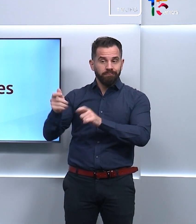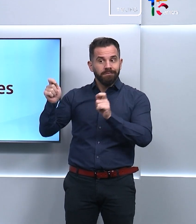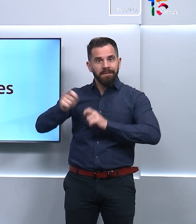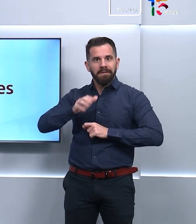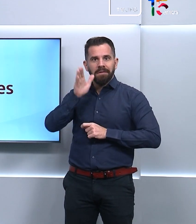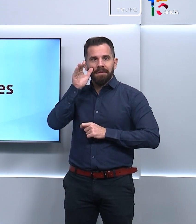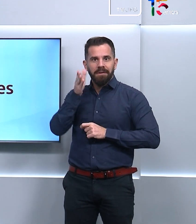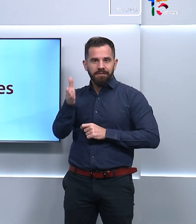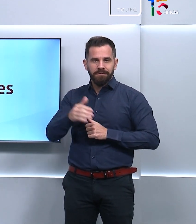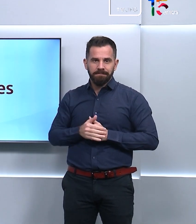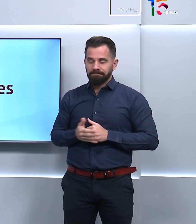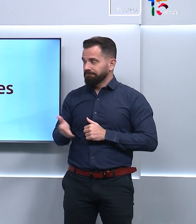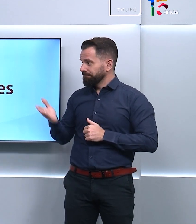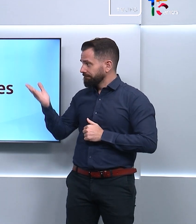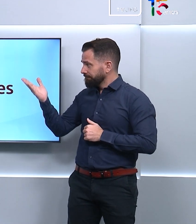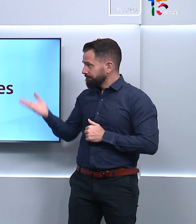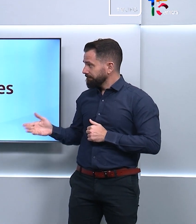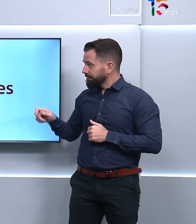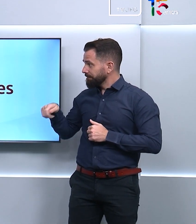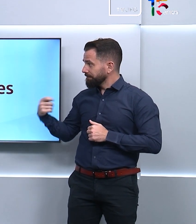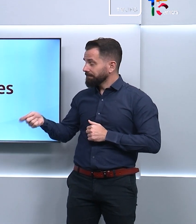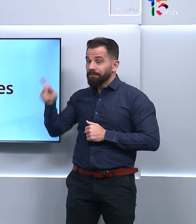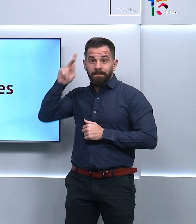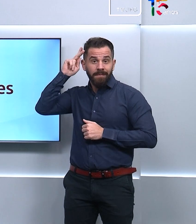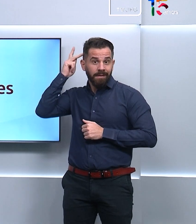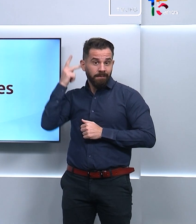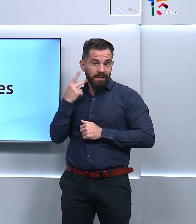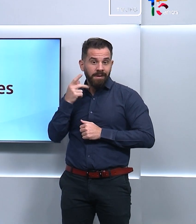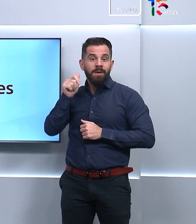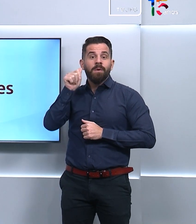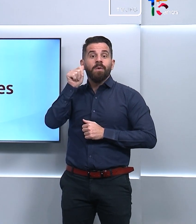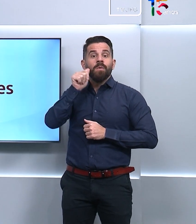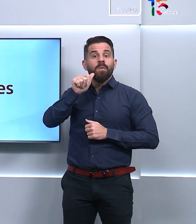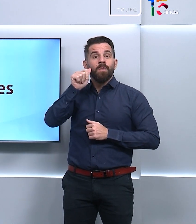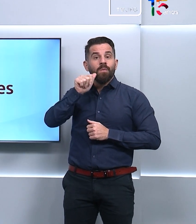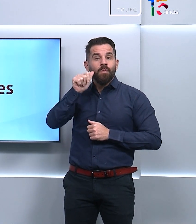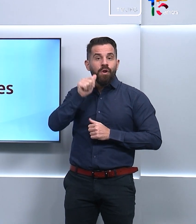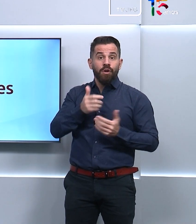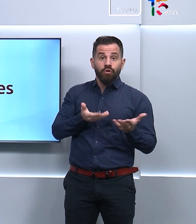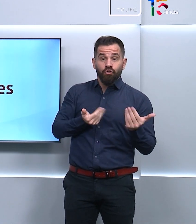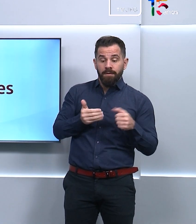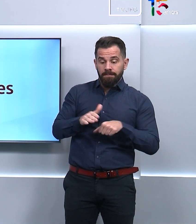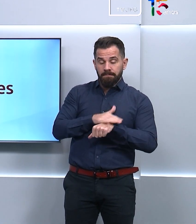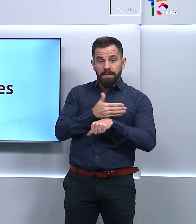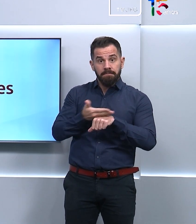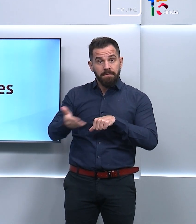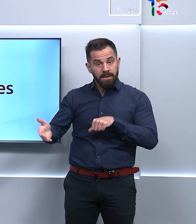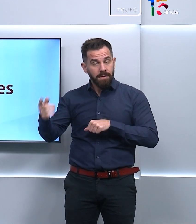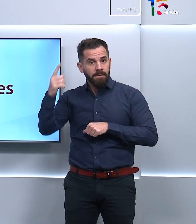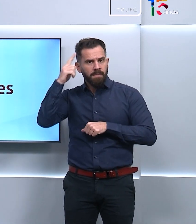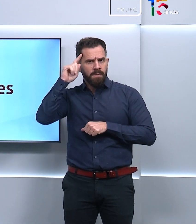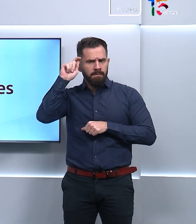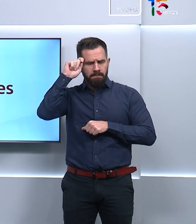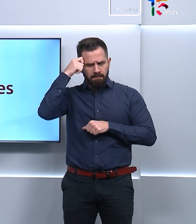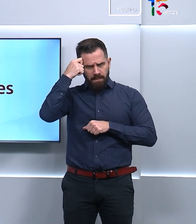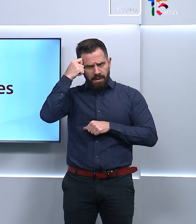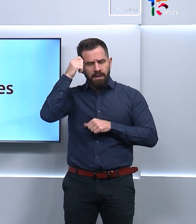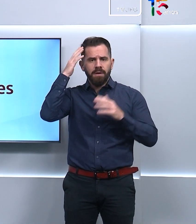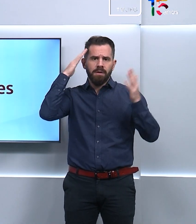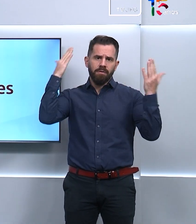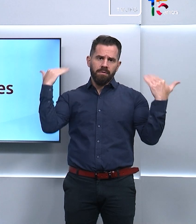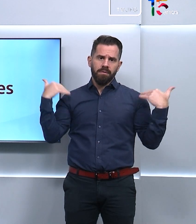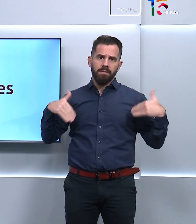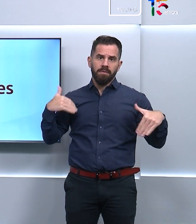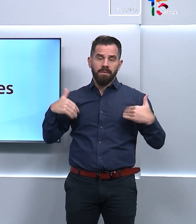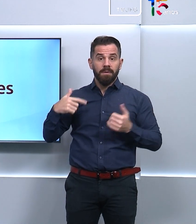TV no YouTube. Eu sou a Camila Maia e me descrevo como uma mulher jovem, de pele clara, tenho cabelos escuros, longos e lisos